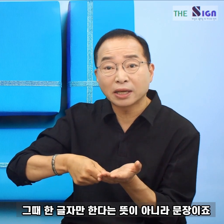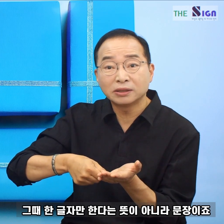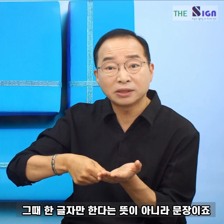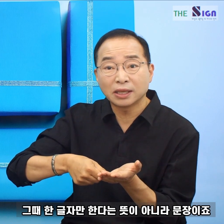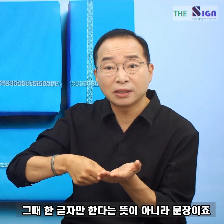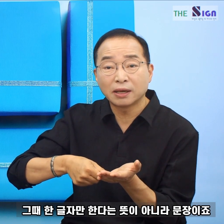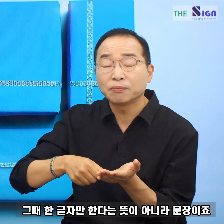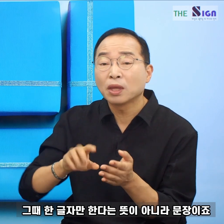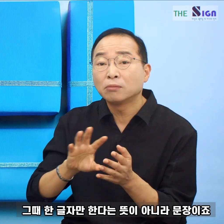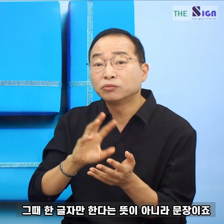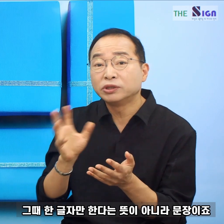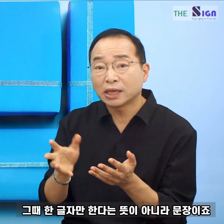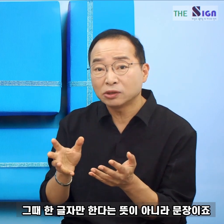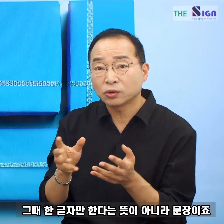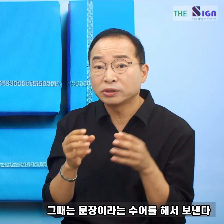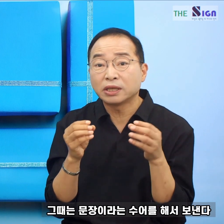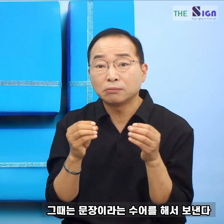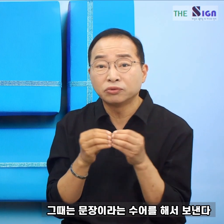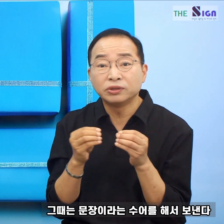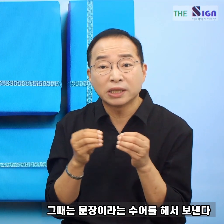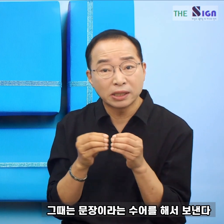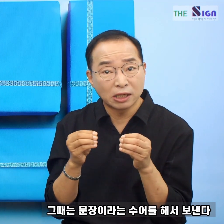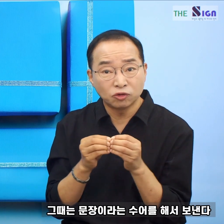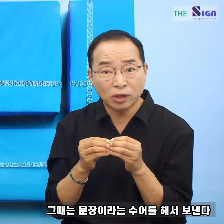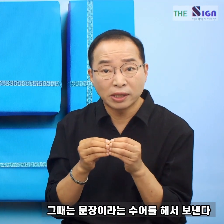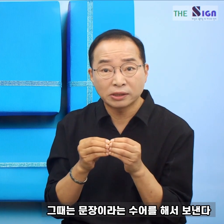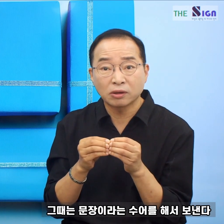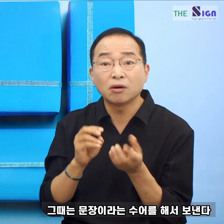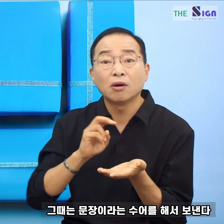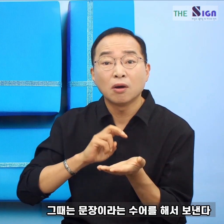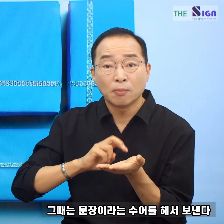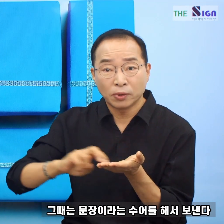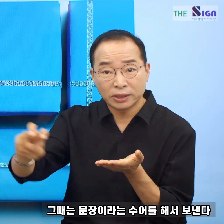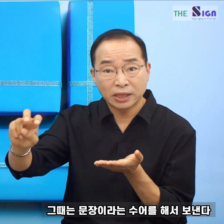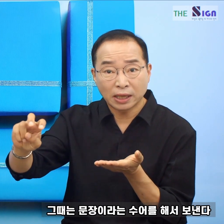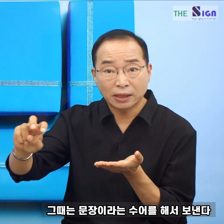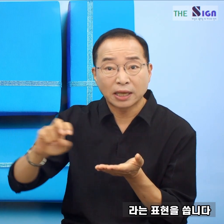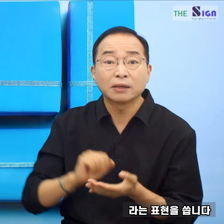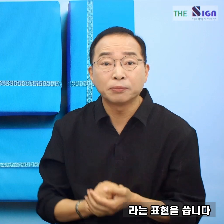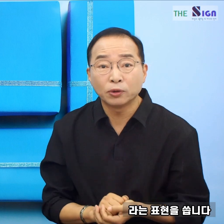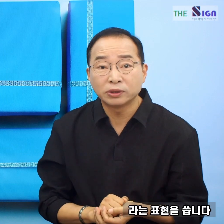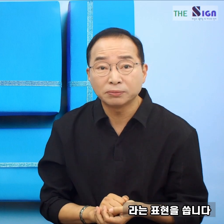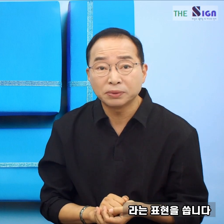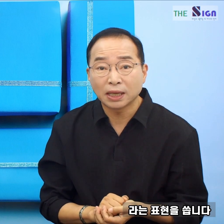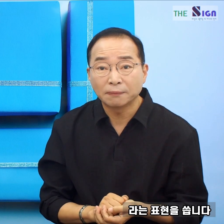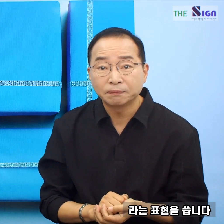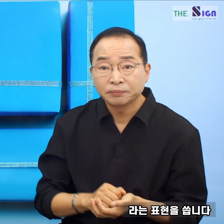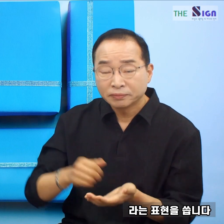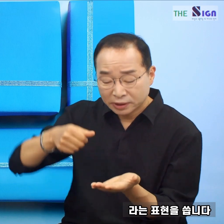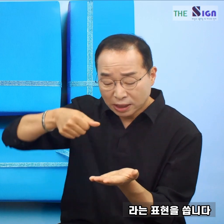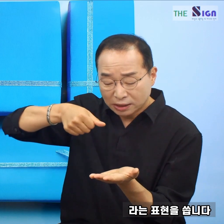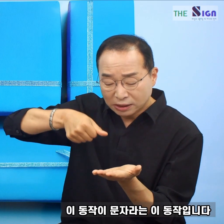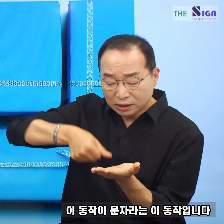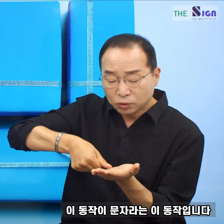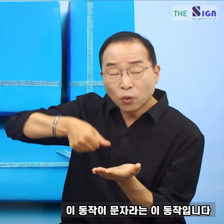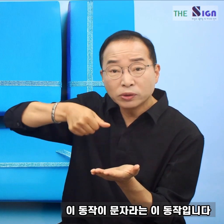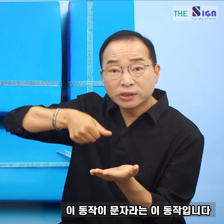뜻이 아니라 문장이죠. 그때는 문장이라는 수화를 해서 보낸다라는 표현을 씁니다. 자, 이